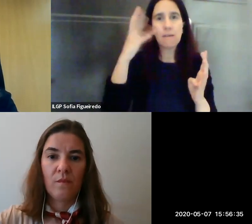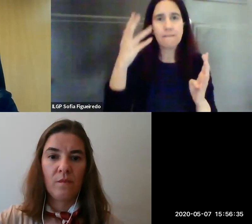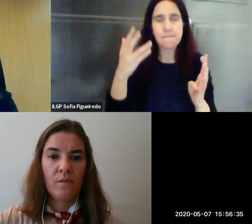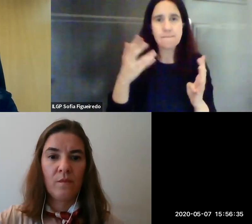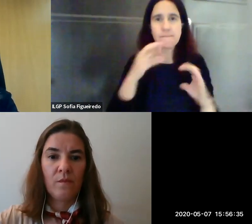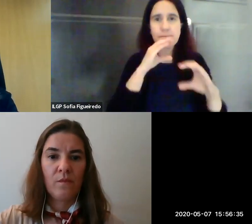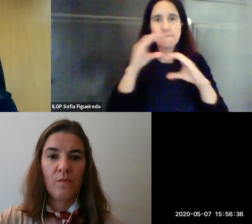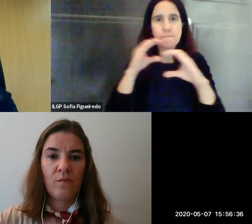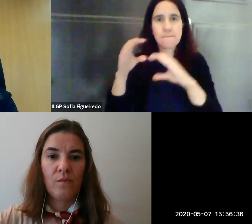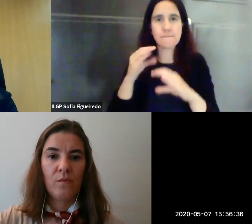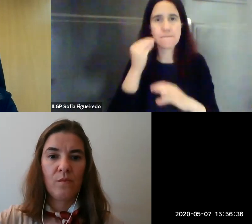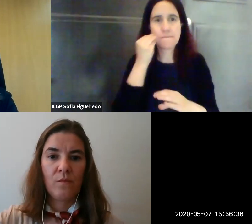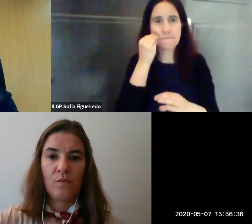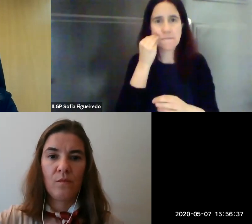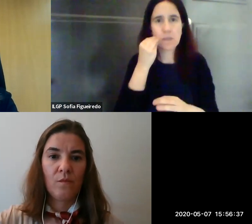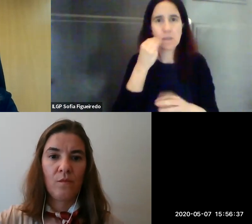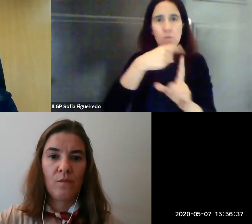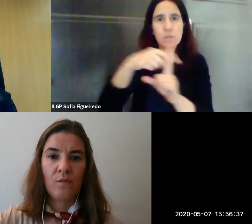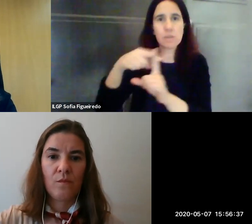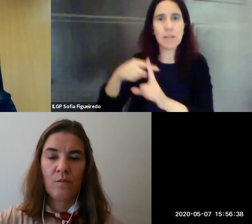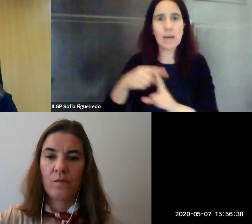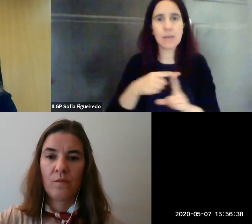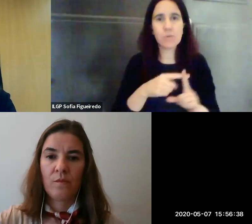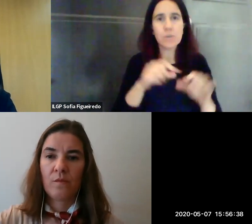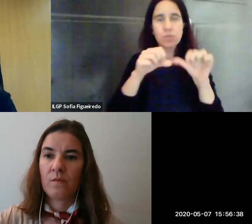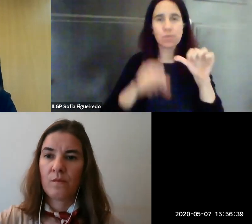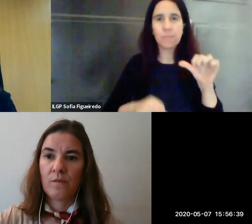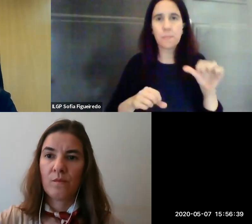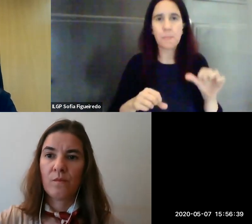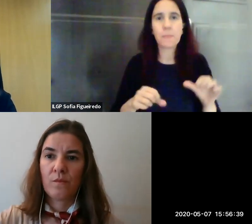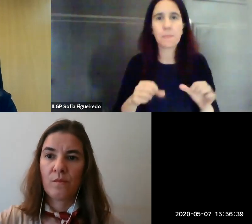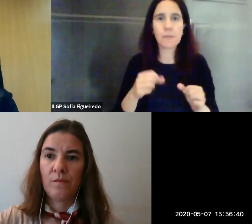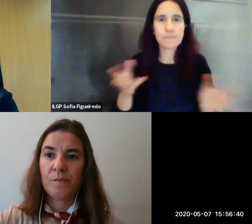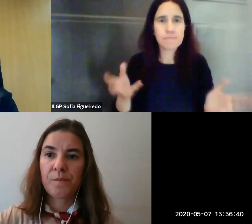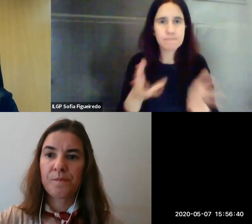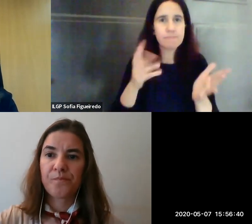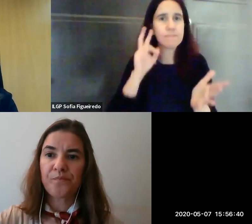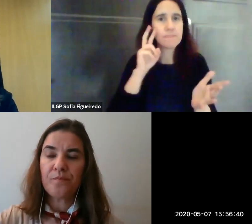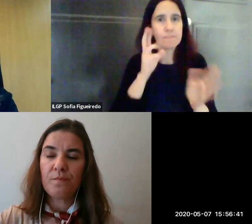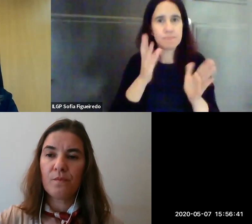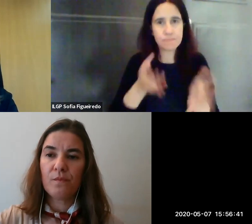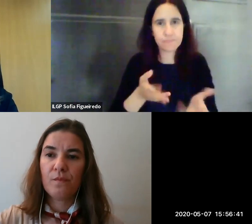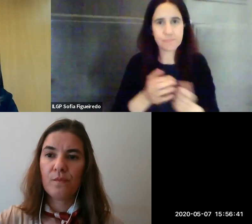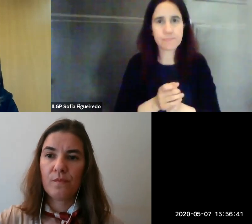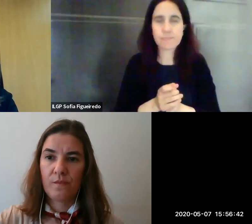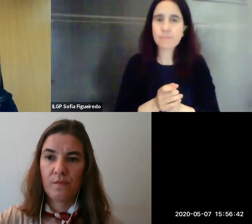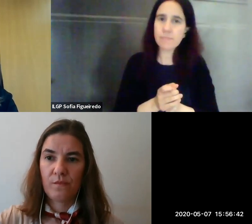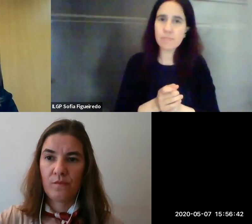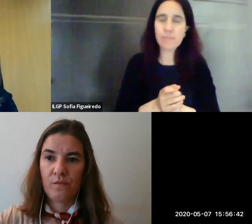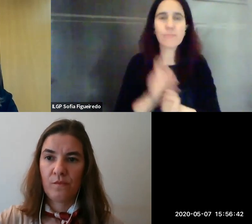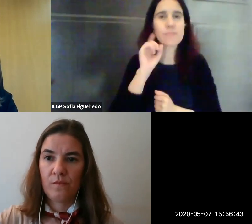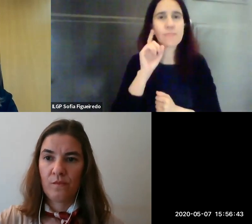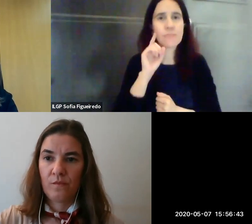comunicar e contextos positivos e conteúdos positivos que se devem ser valorizados, ou seja, é importante estarmos atentos